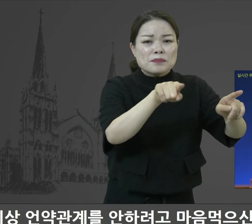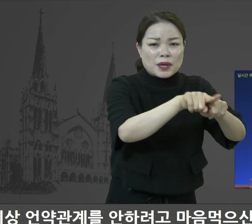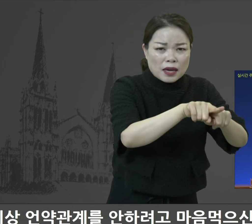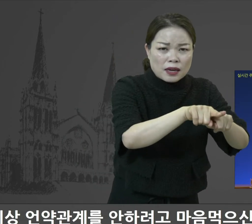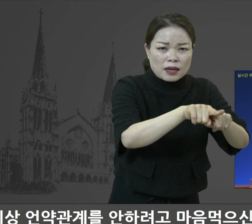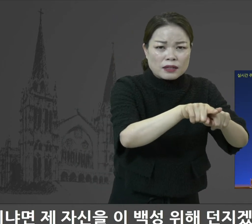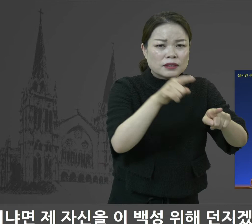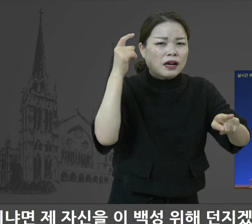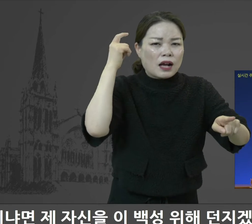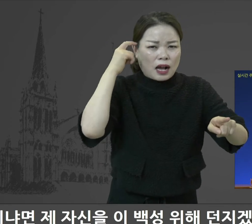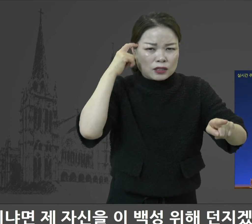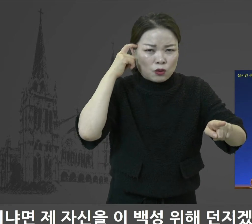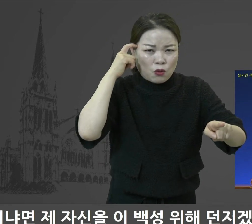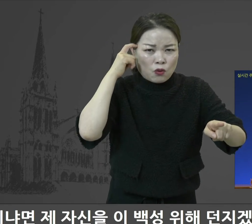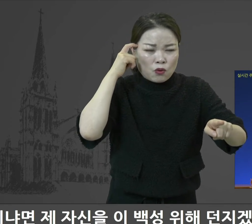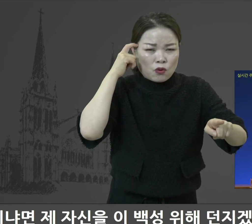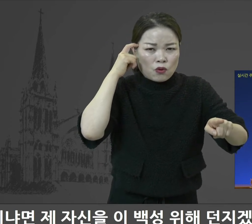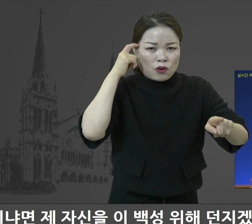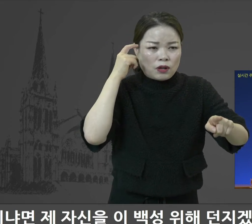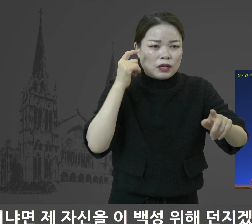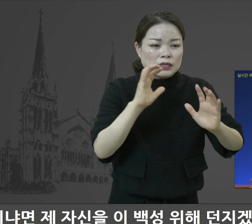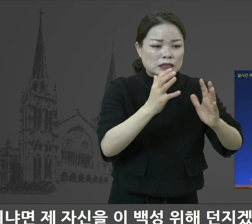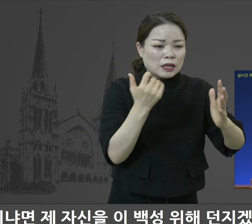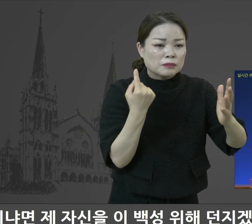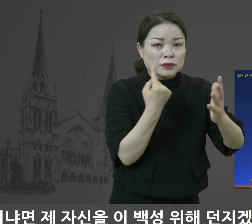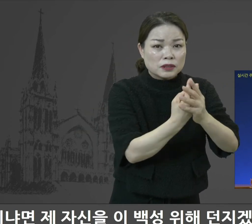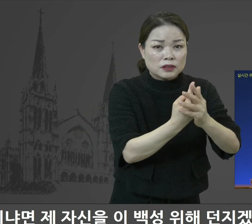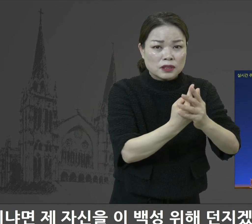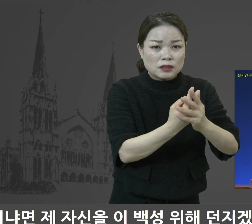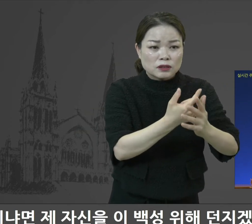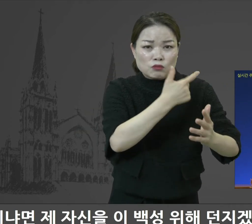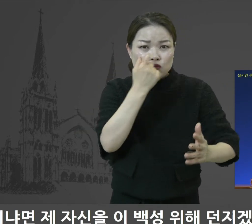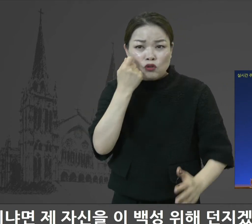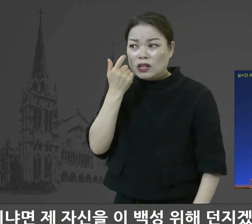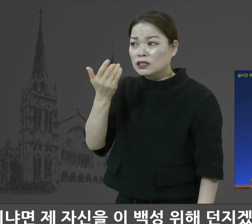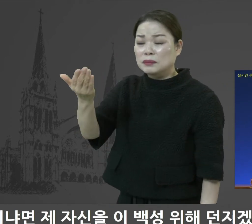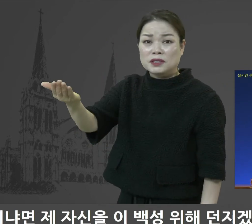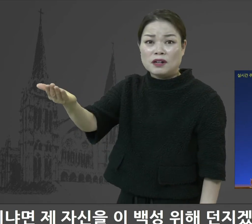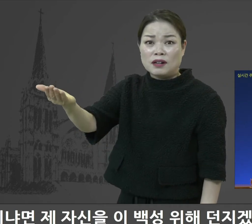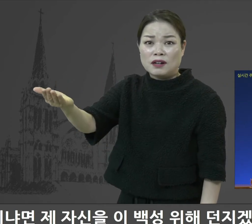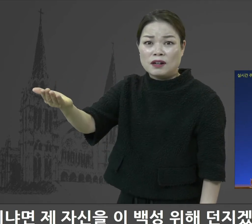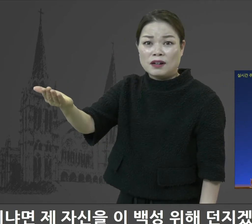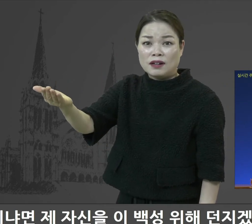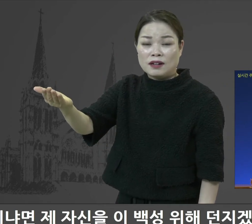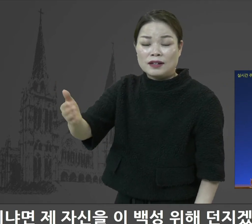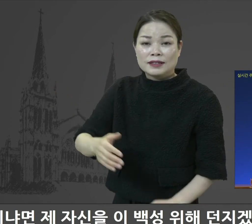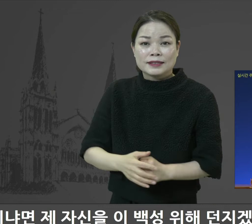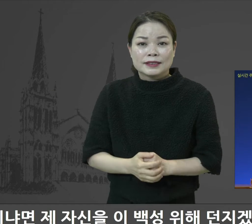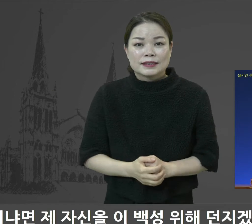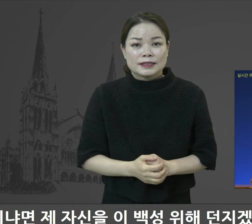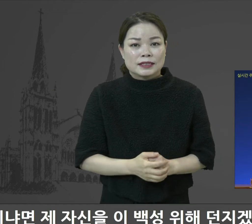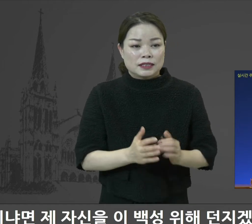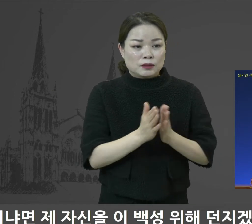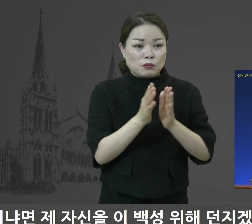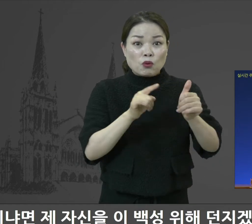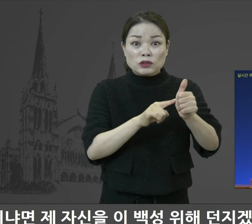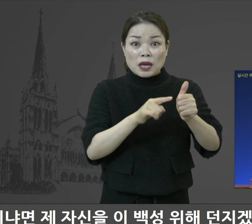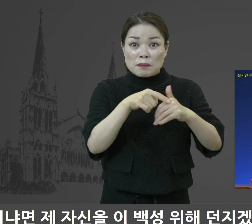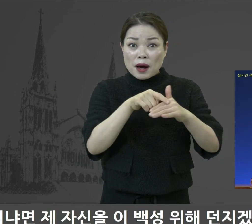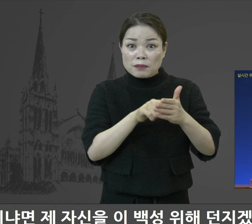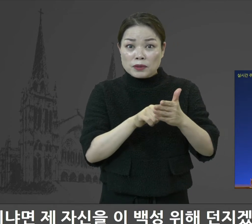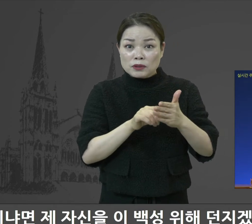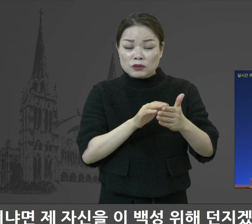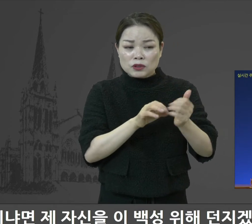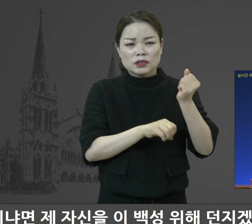한번 하나님 보십시오. 그래도 미달입니까? 이렇게 하는 거예요. 여러분, 이 모세의 마음을